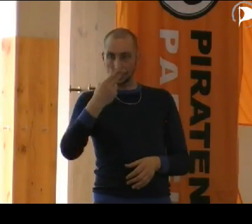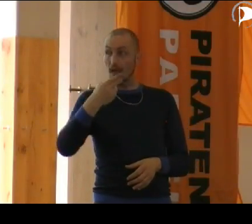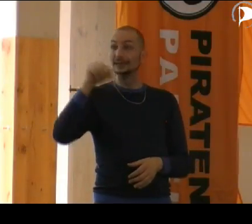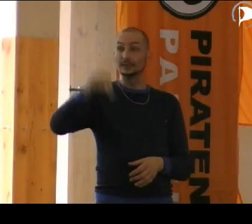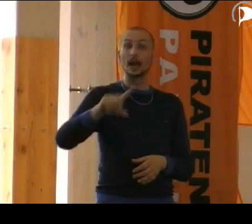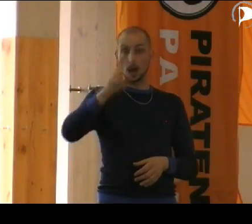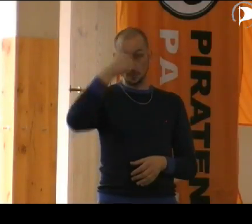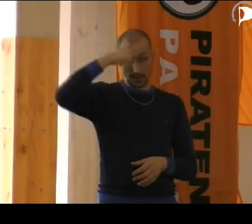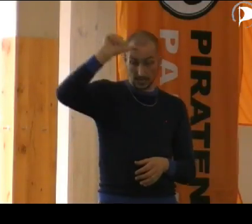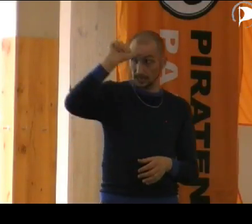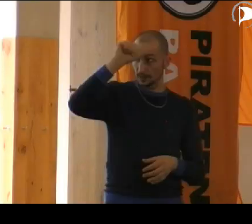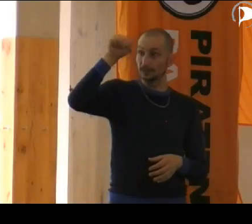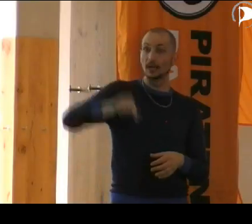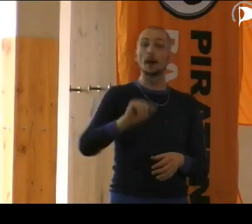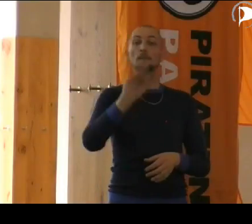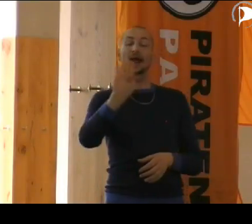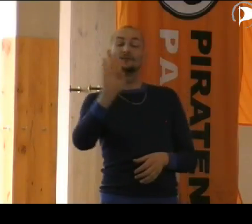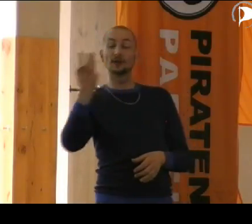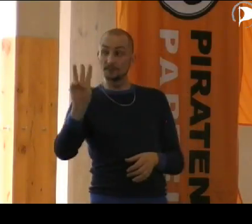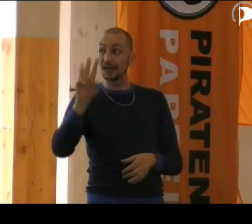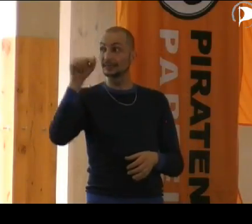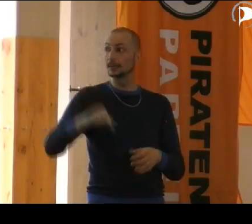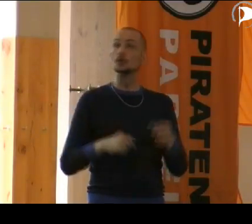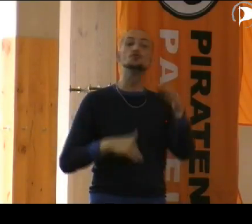geraten war die gute leute